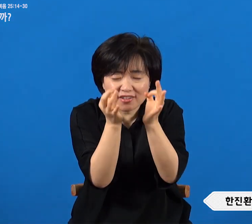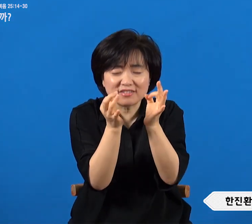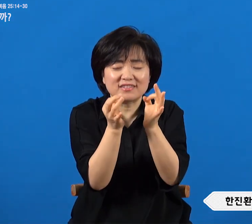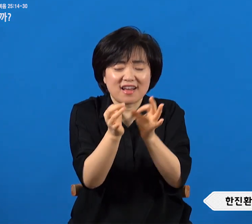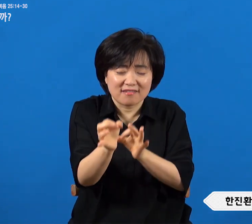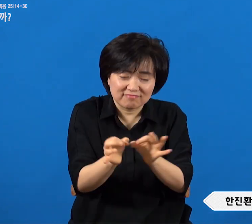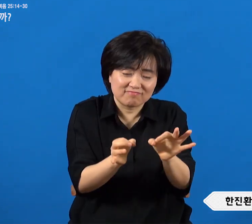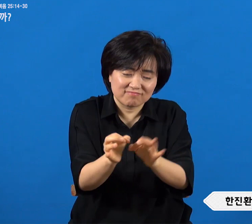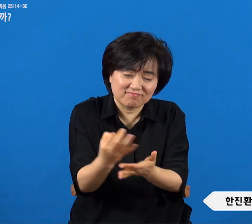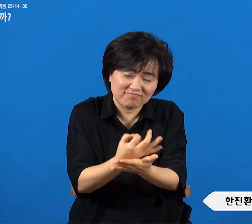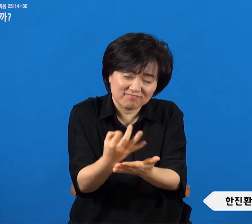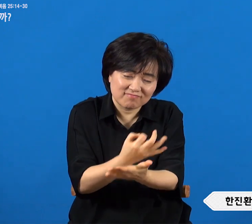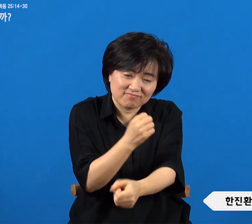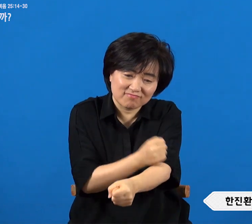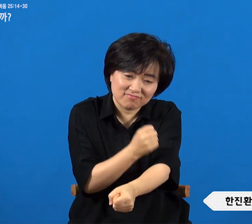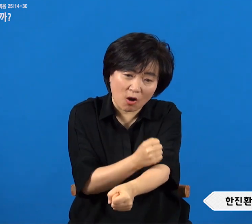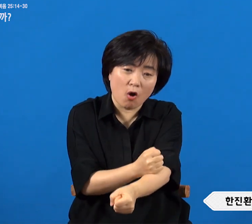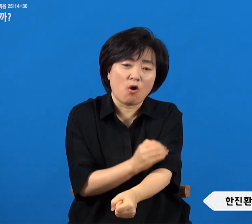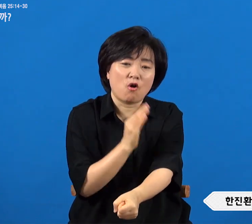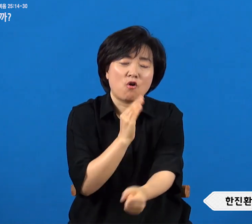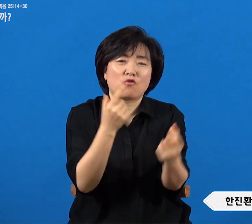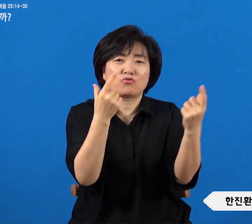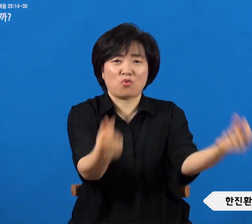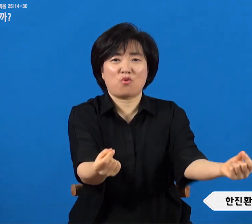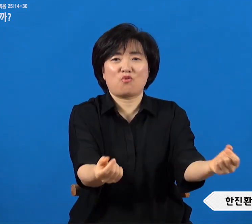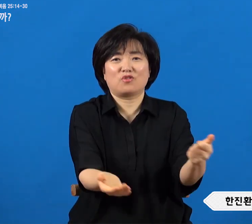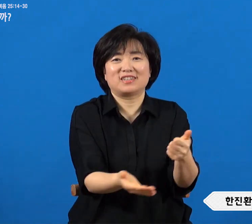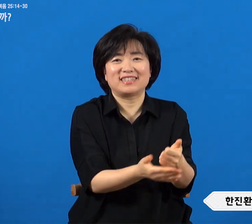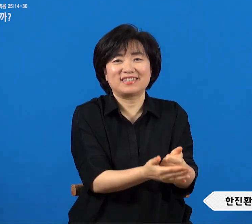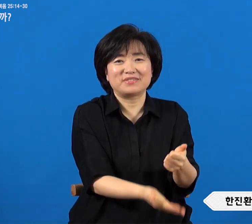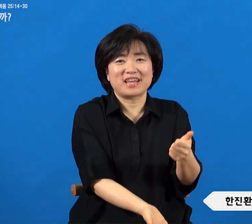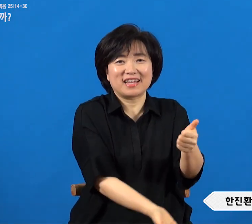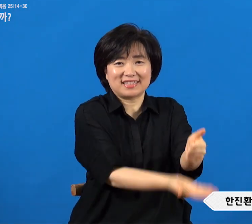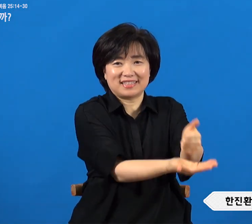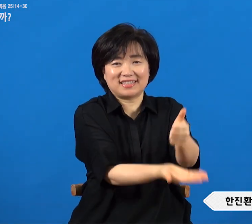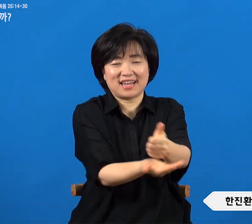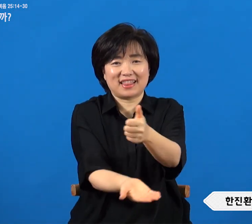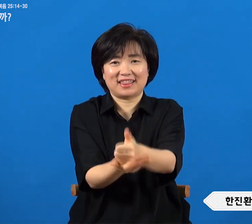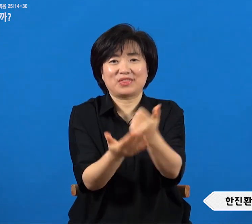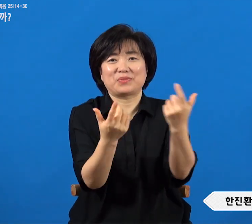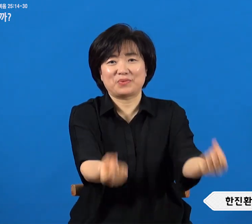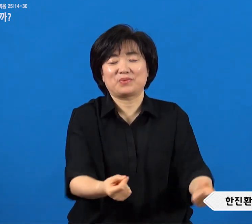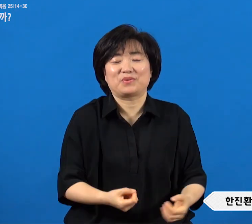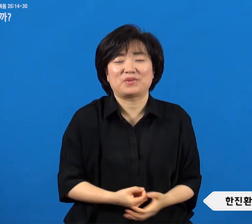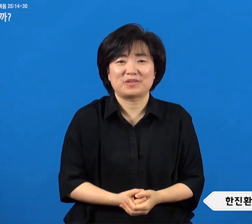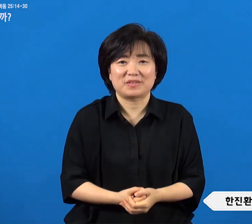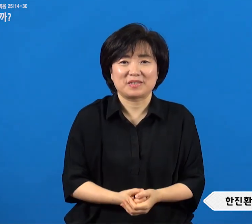그것은 똑같았기 때문에, 그래서 주인의 칭찬도 똑같은 것입니다.